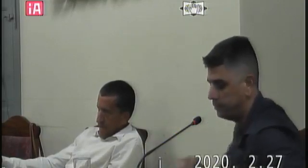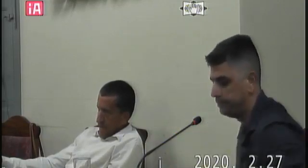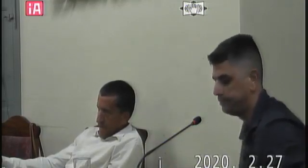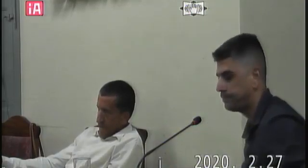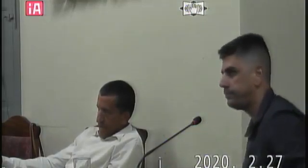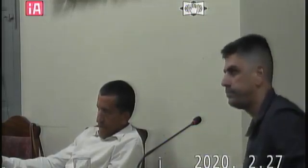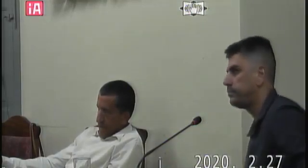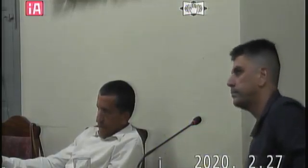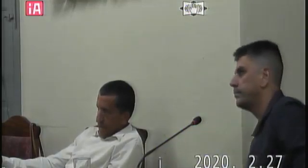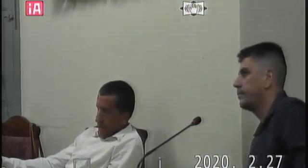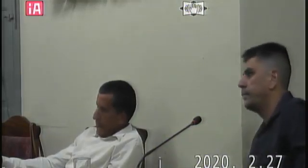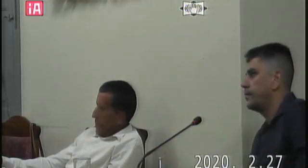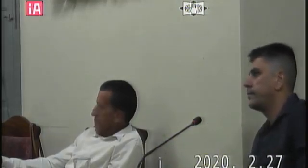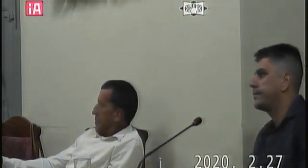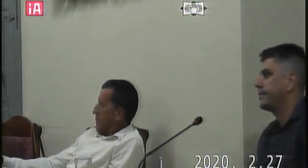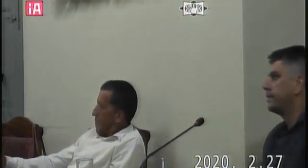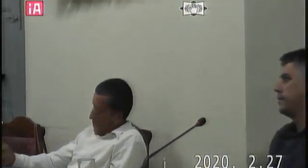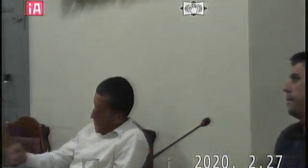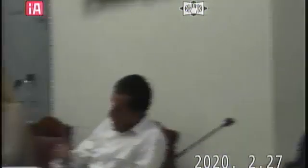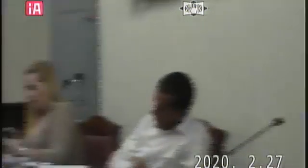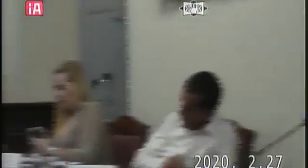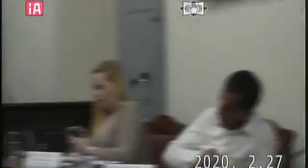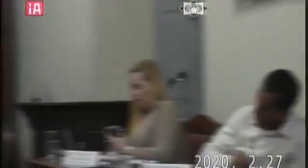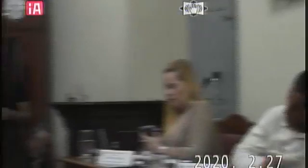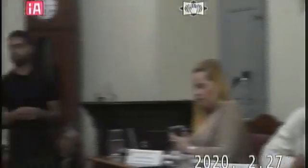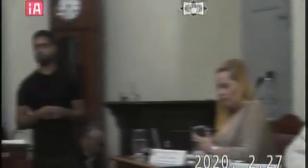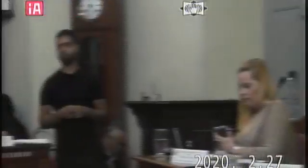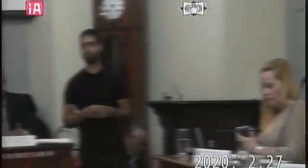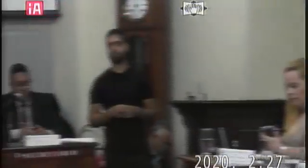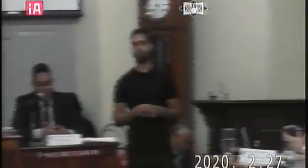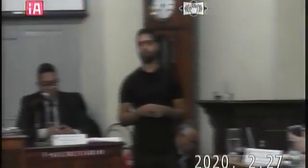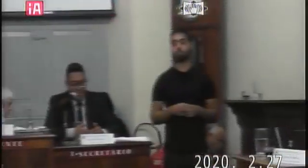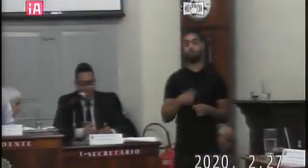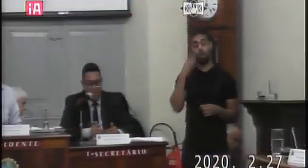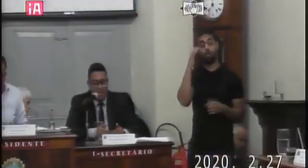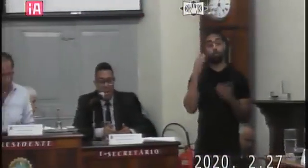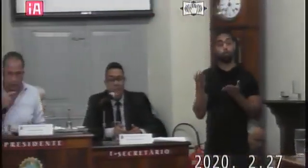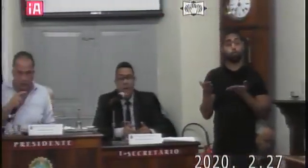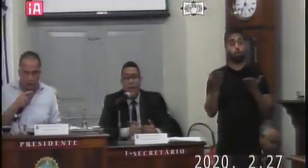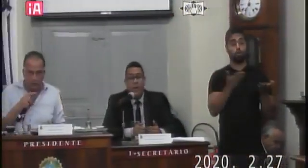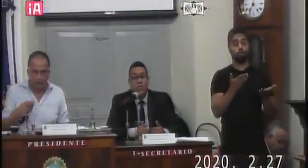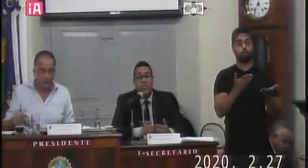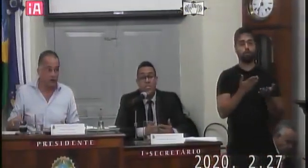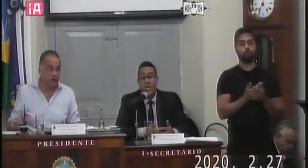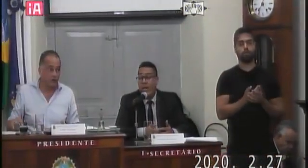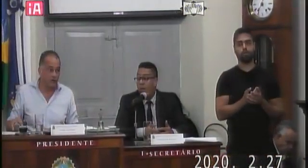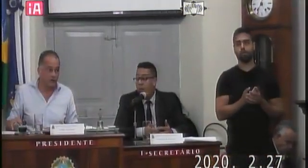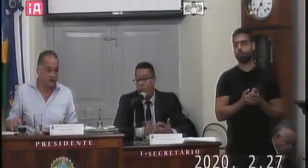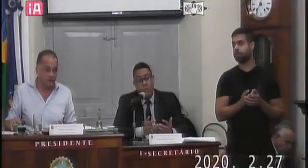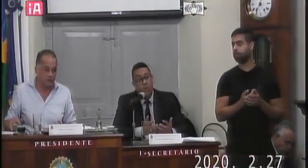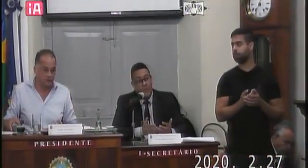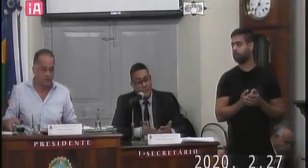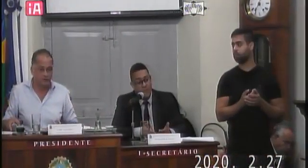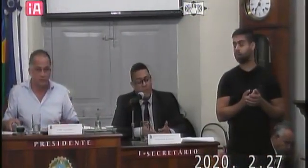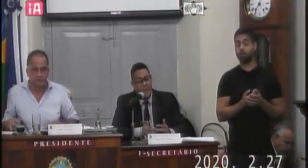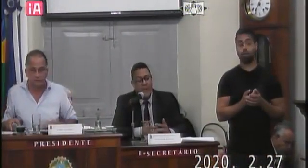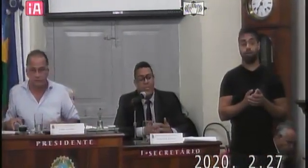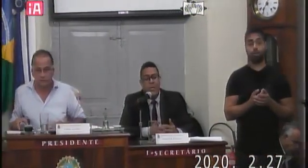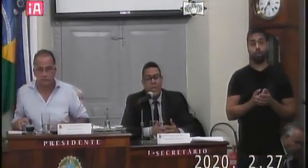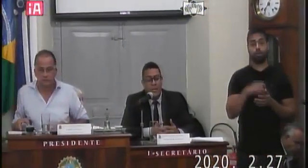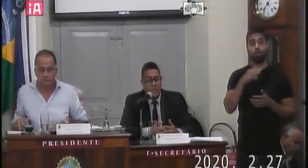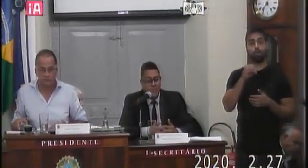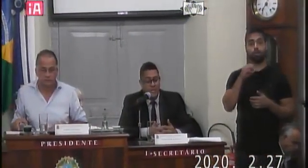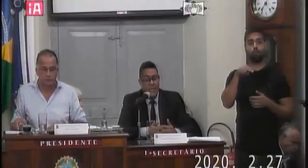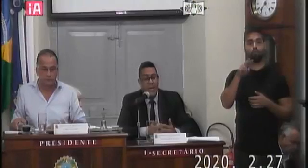Previdência. Presidente, posso dar uma contribuição? Pois não, eu vereador. acho que, embora tenha um convite para o presidente da Prev, eu acho que o sindicato, uma convocação para